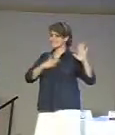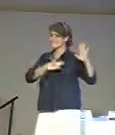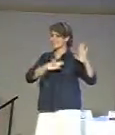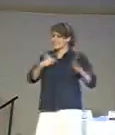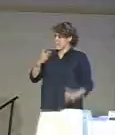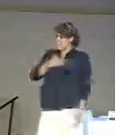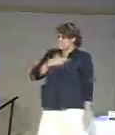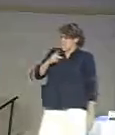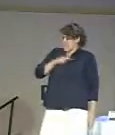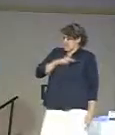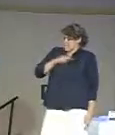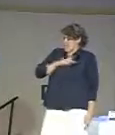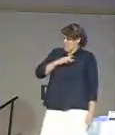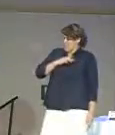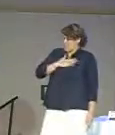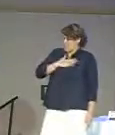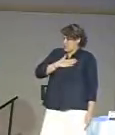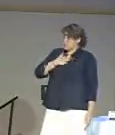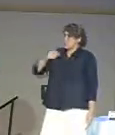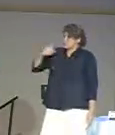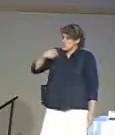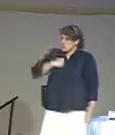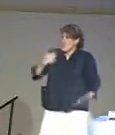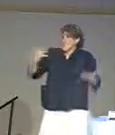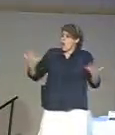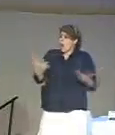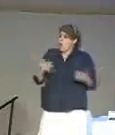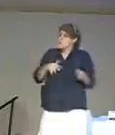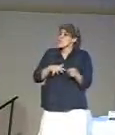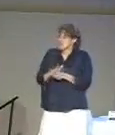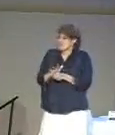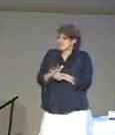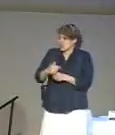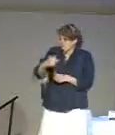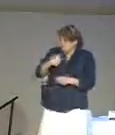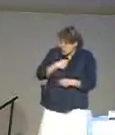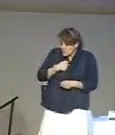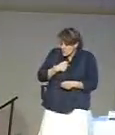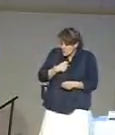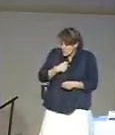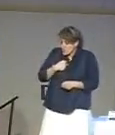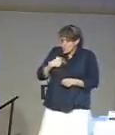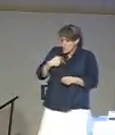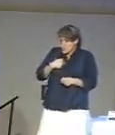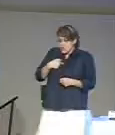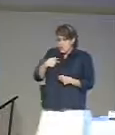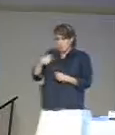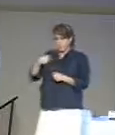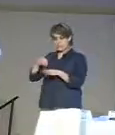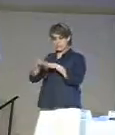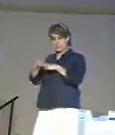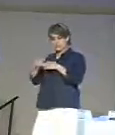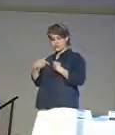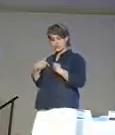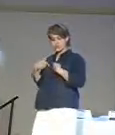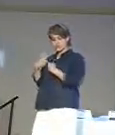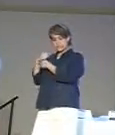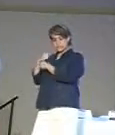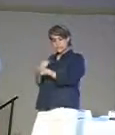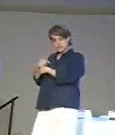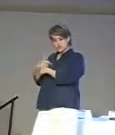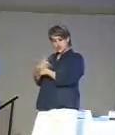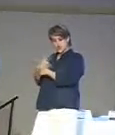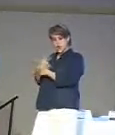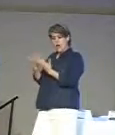personal. ¿Qué voy a hacer yo? Yo desde la dirección del grupo. Yo